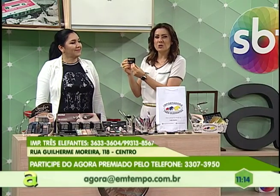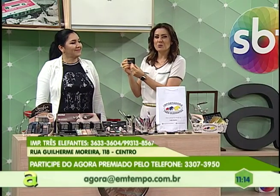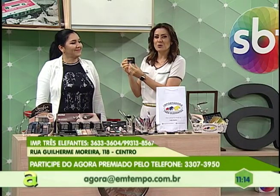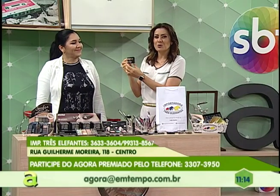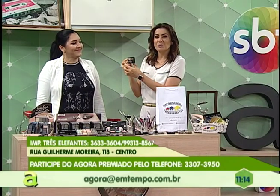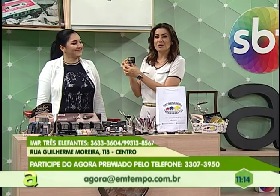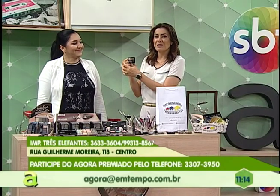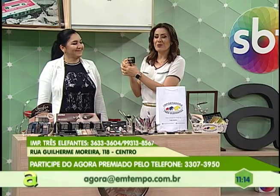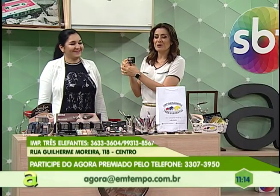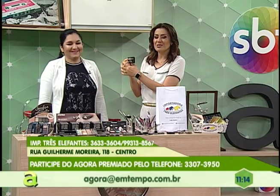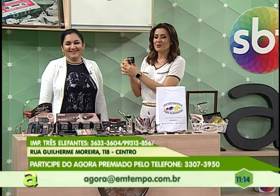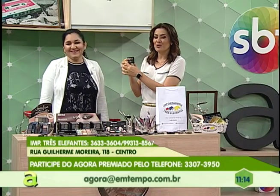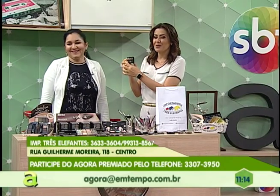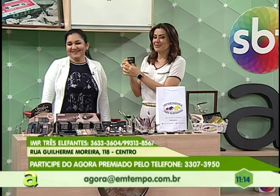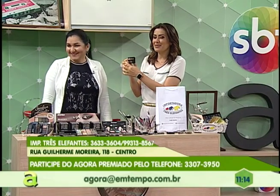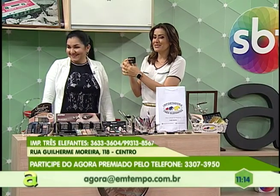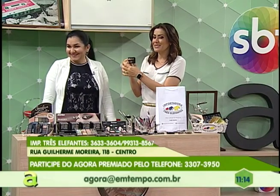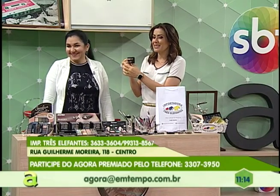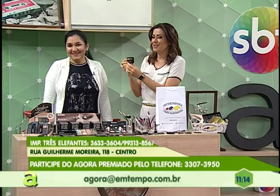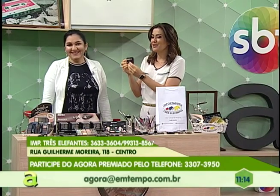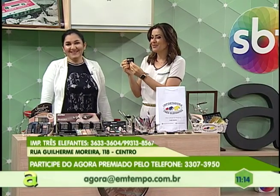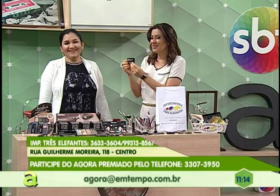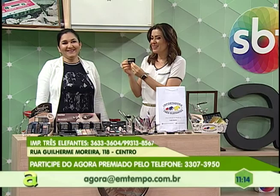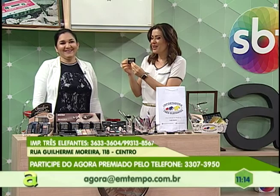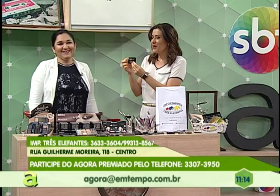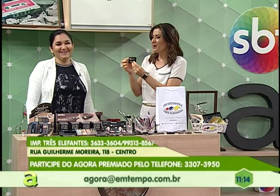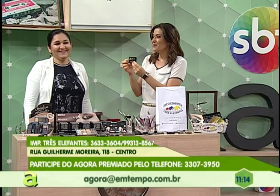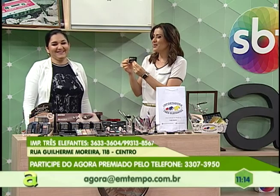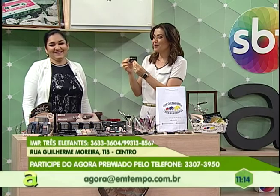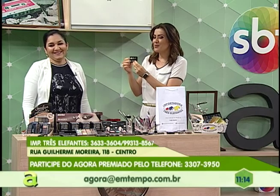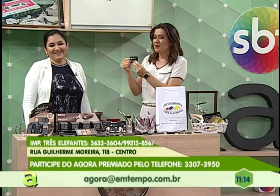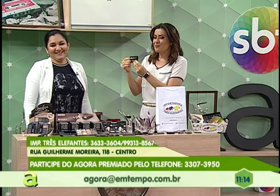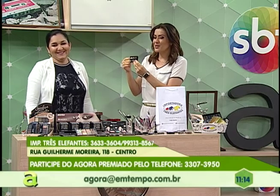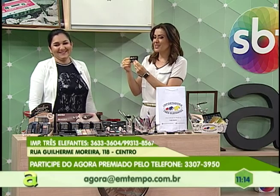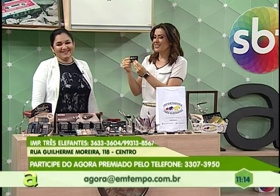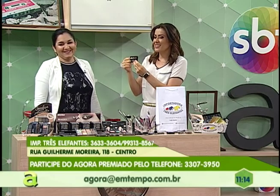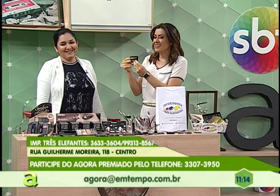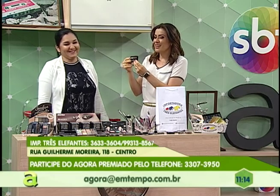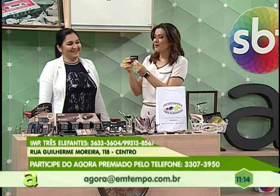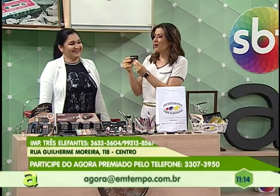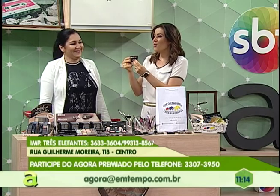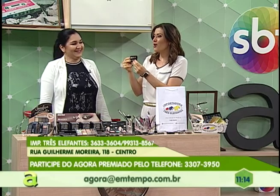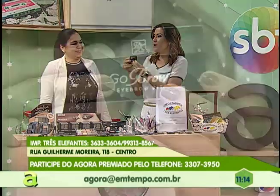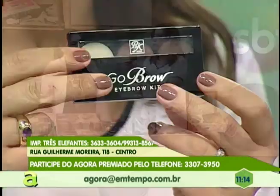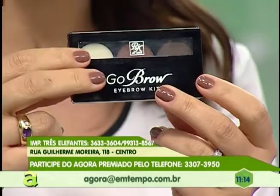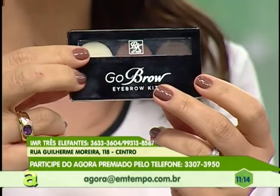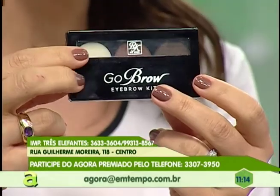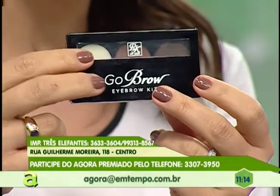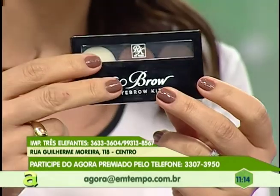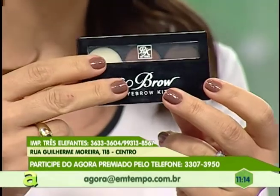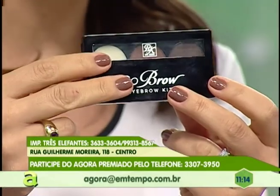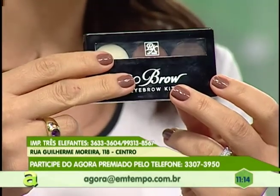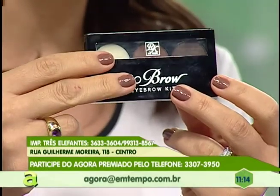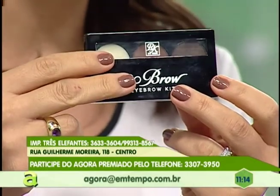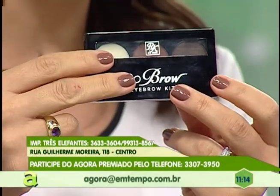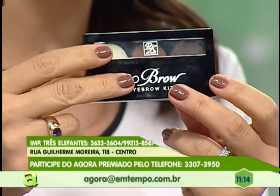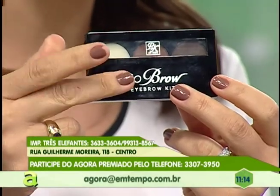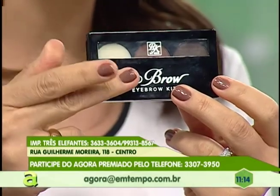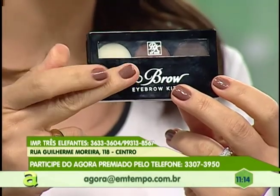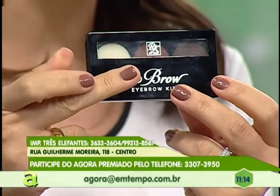gente? Porque eu não sei o que está acontecendo, eu estou batendo tanto esse dedo. Eu ia botar um... Mostra aqui. Eu ia colocar um band-aid, mas não acertei, já machuquei